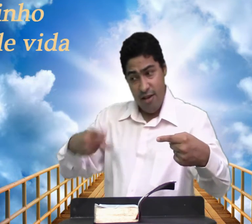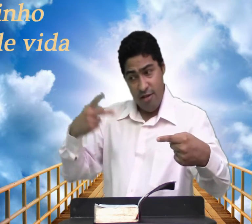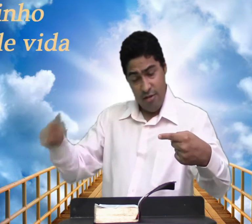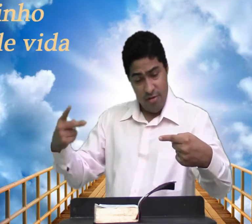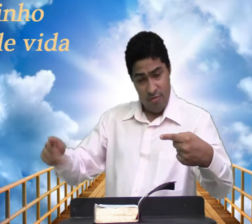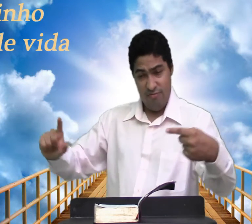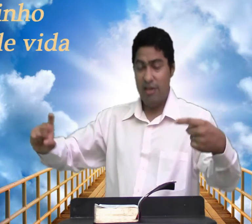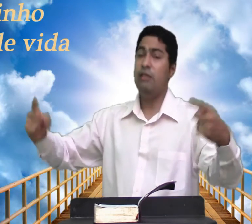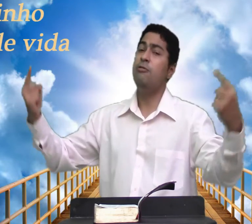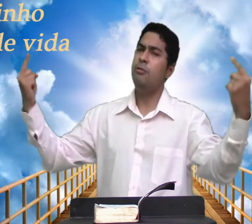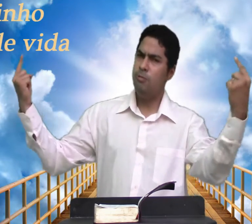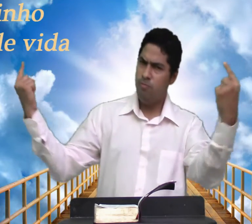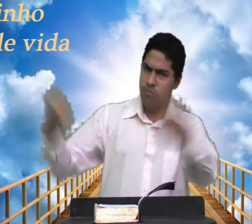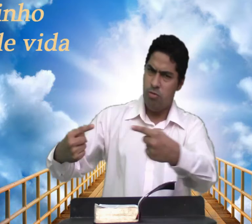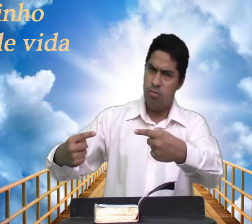inimizade.